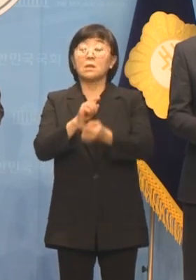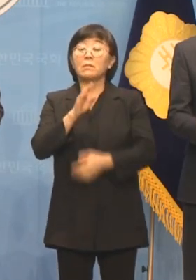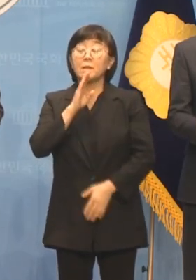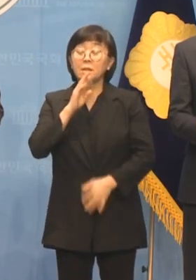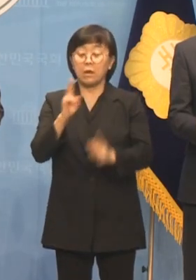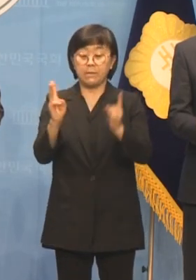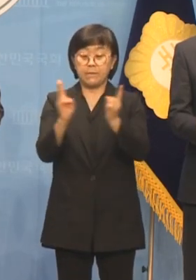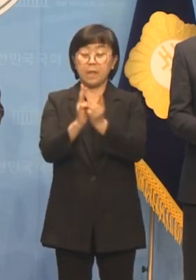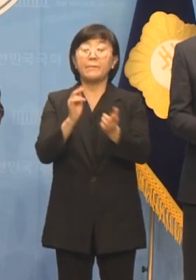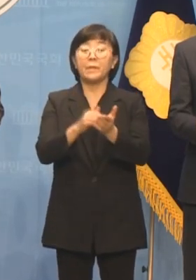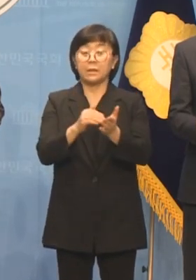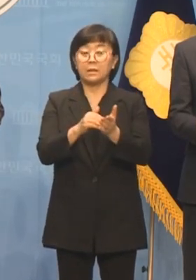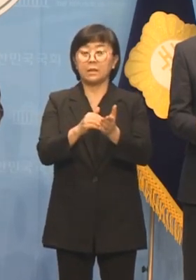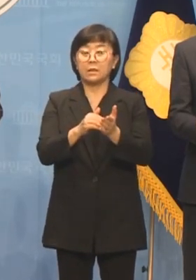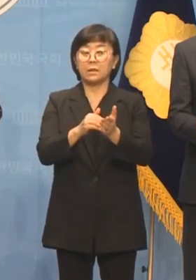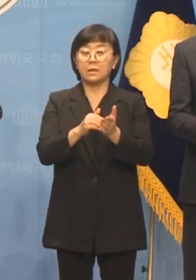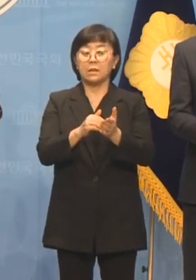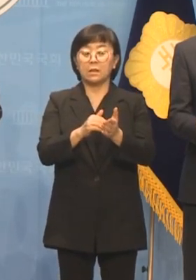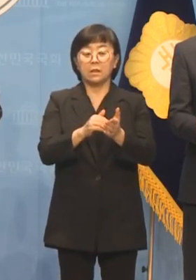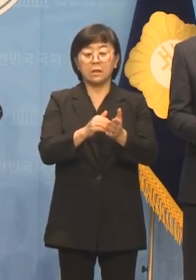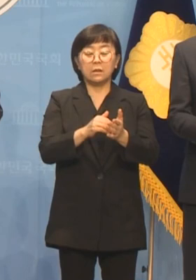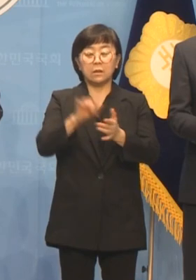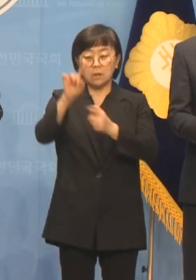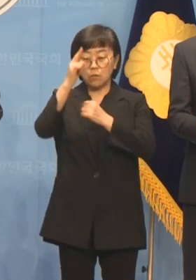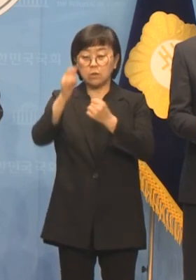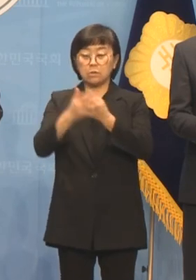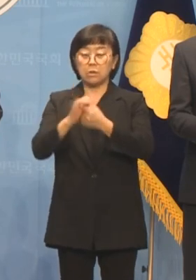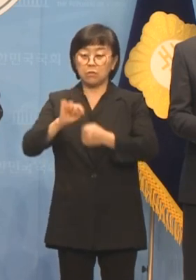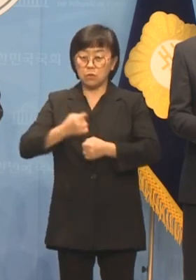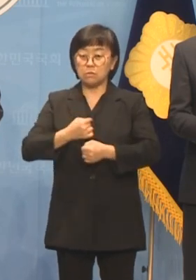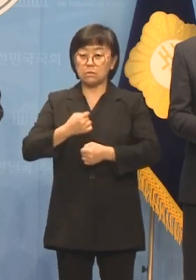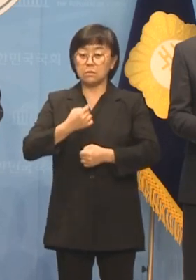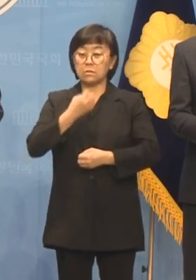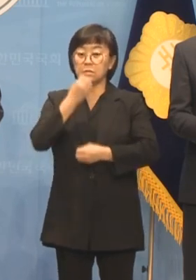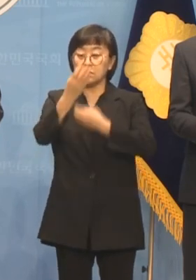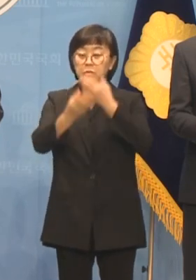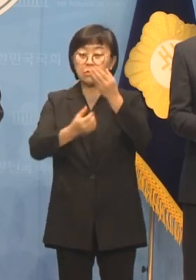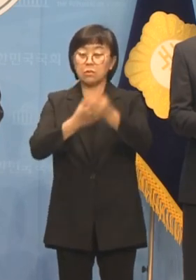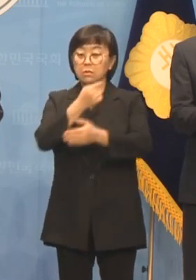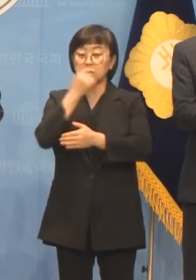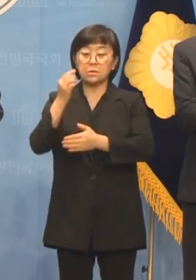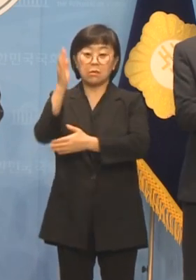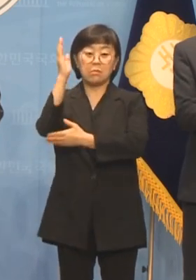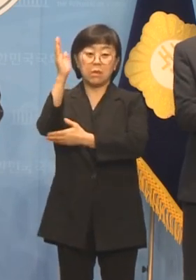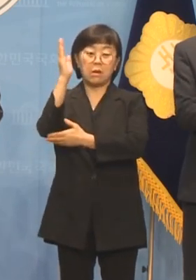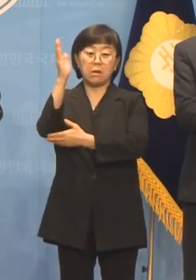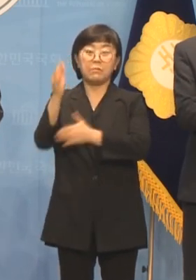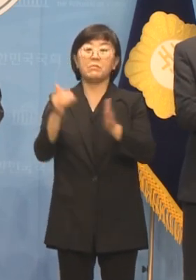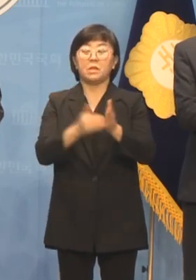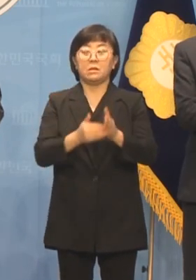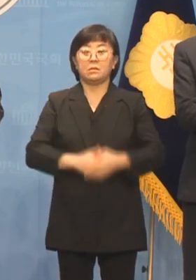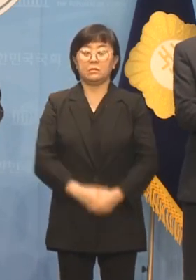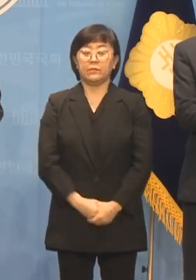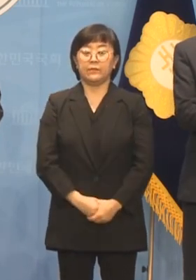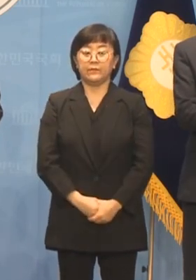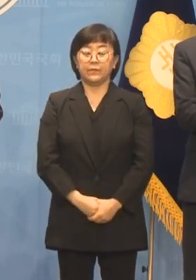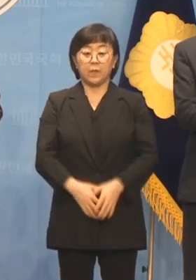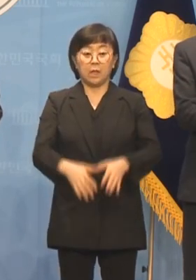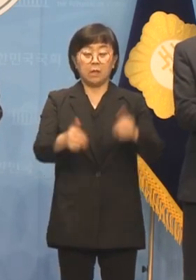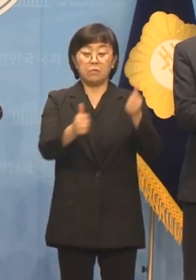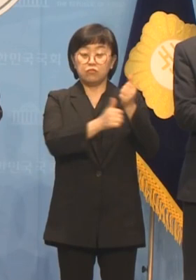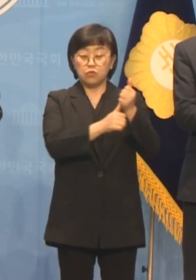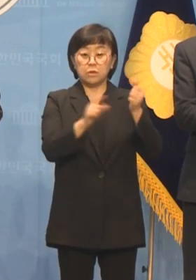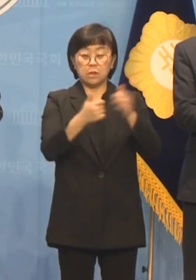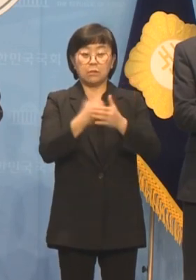사실이라고 확인하여 주었고 이모 씨는 그에 대해 본인이 스스로 증언까지 해주겠다고 하였다. 김용 전